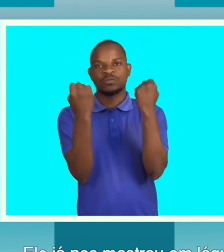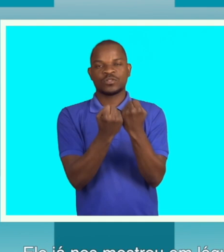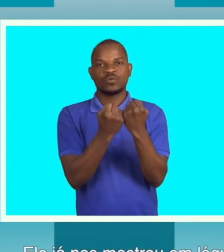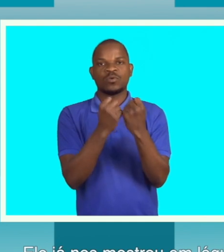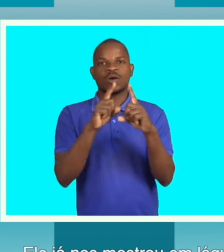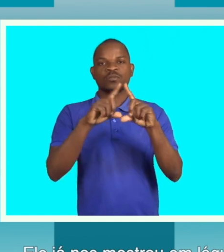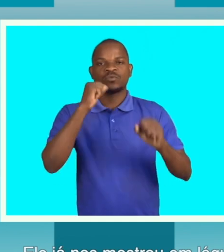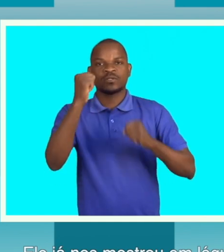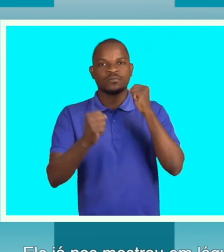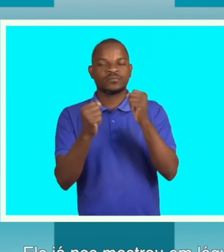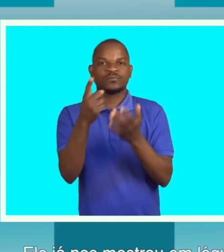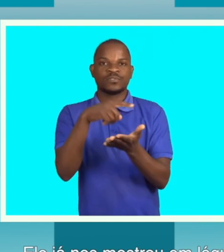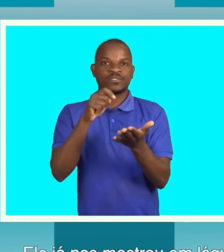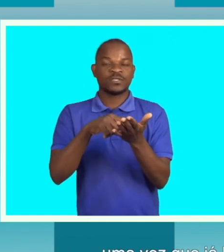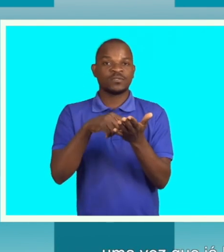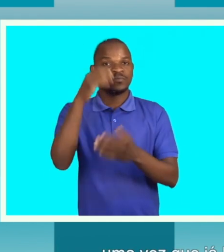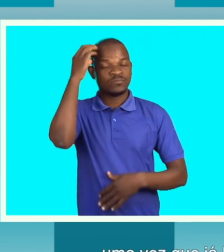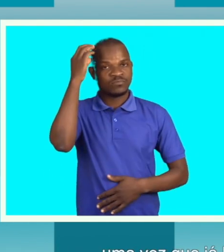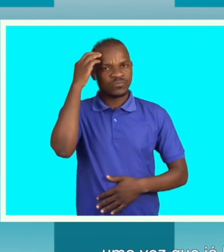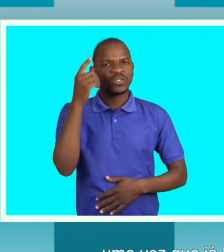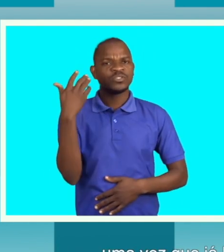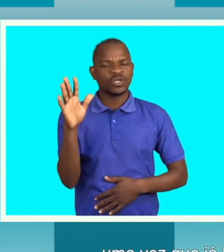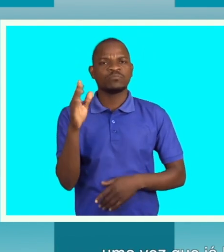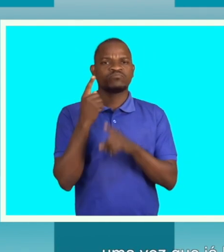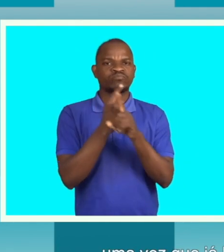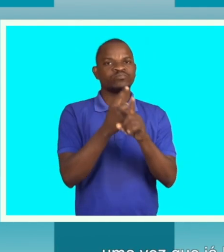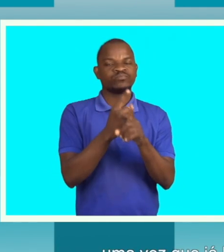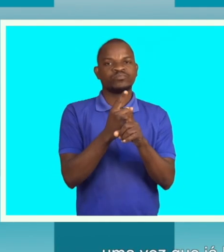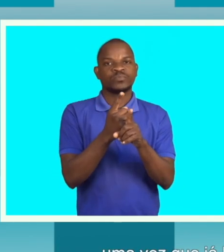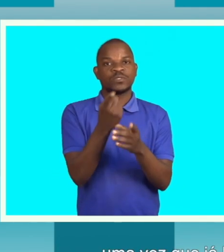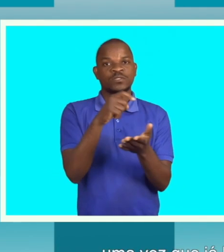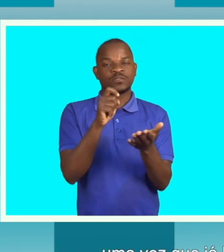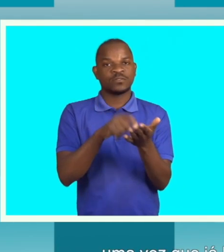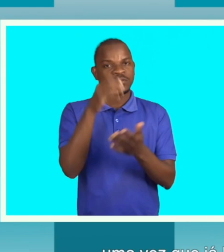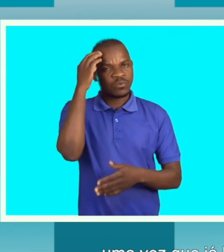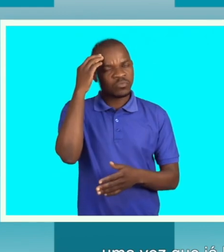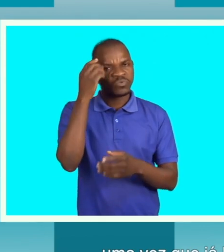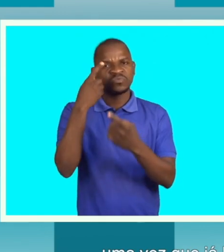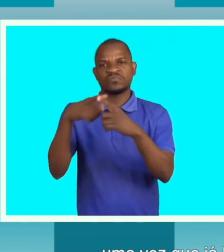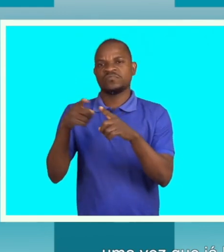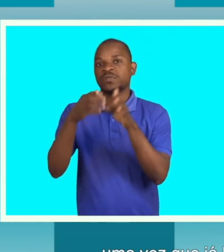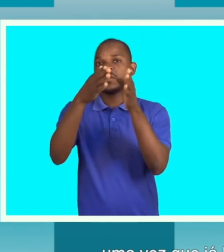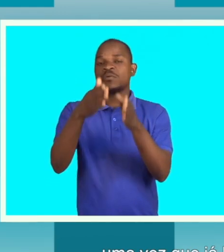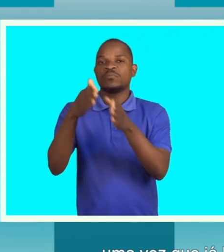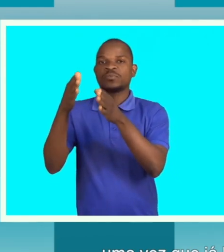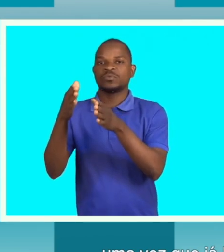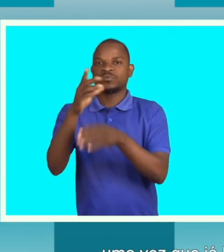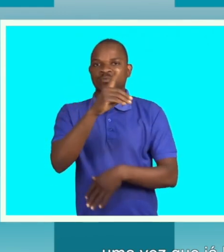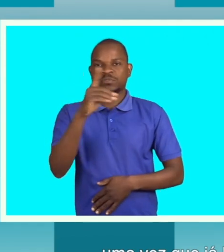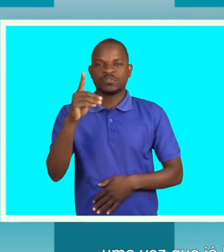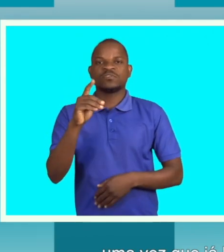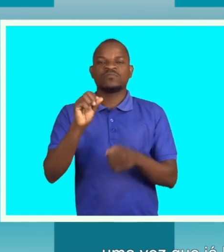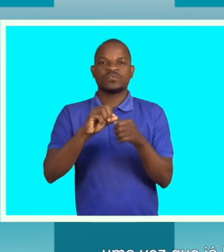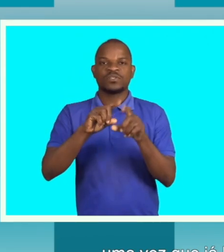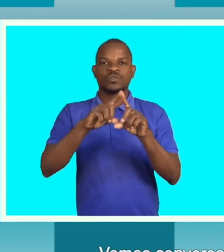De Atletismo Da cidade de Maputo Que já vem Na Maputo Com outras pessoas Com deficiência Para praticar o desporto Neste caso Concretamente O